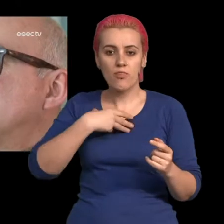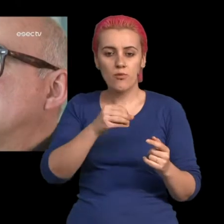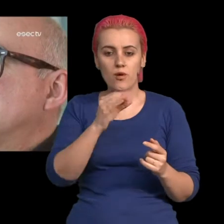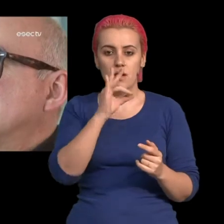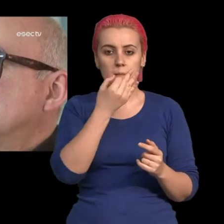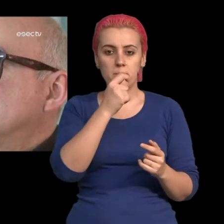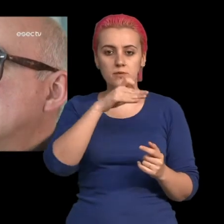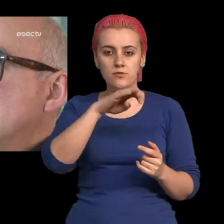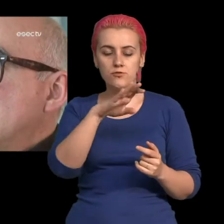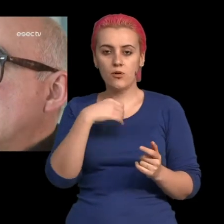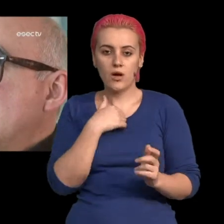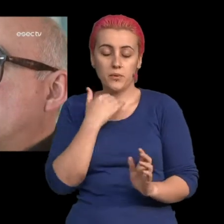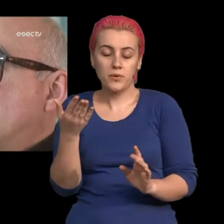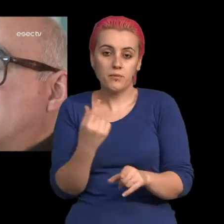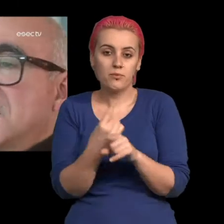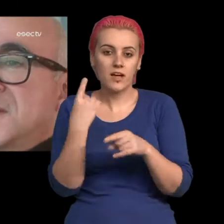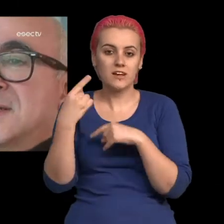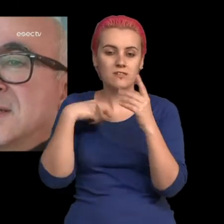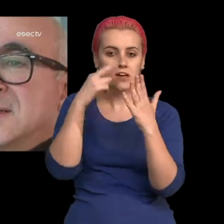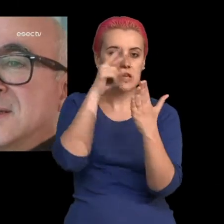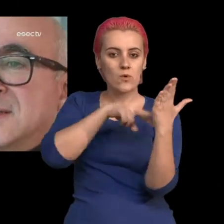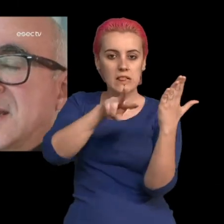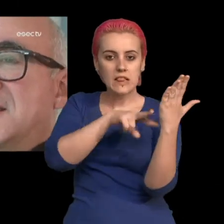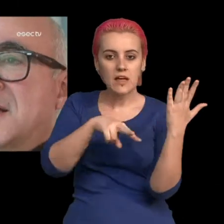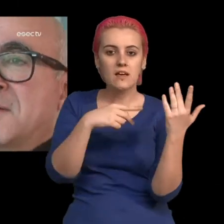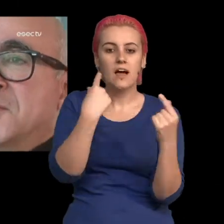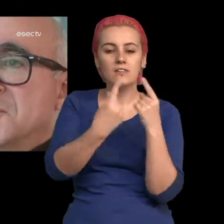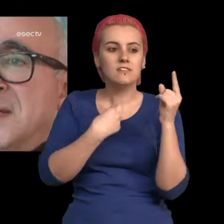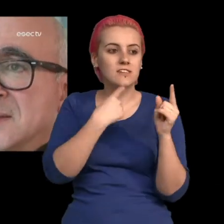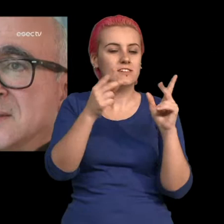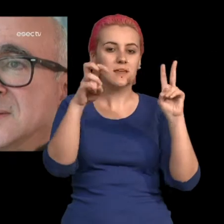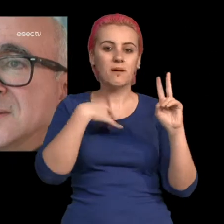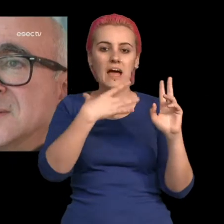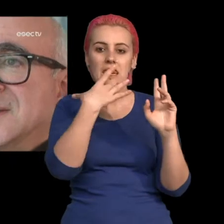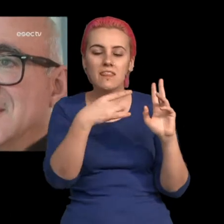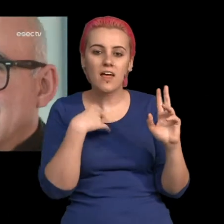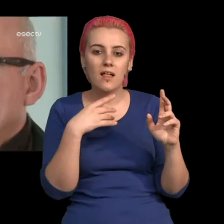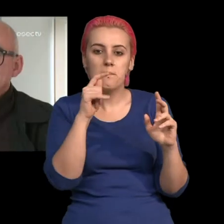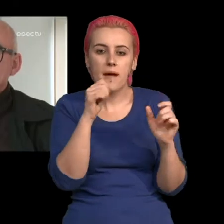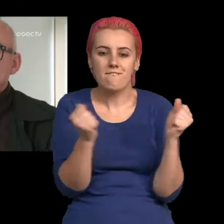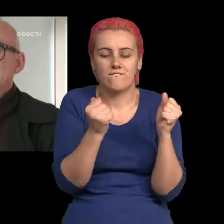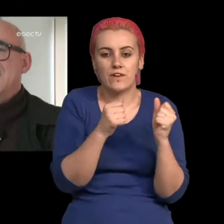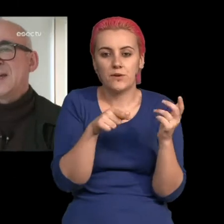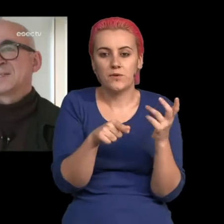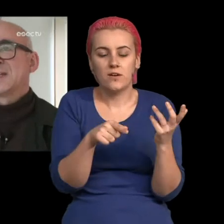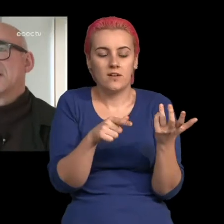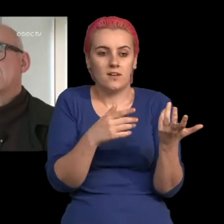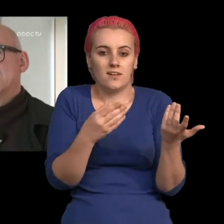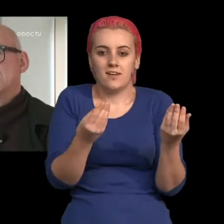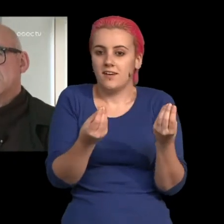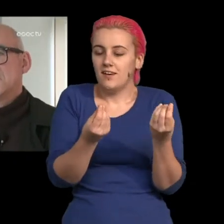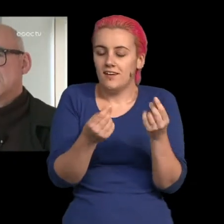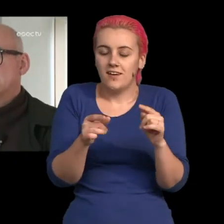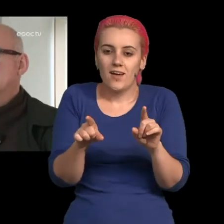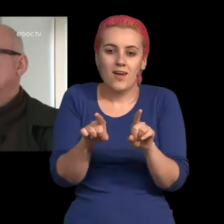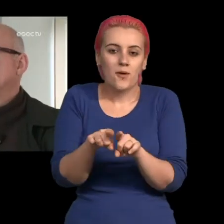fico pasmado, não é? Quando ele diz que não é Natal, tem frio nos pés, não é? Esse lado